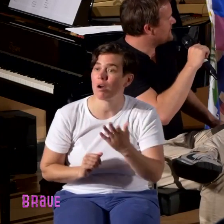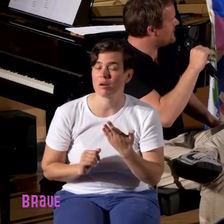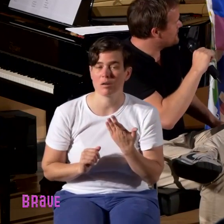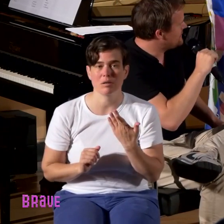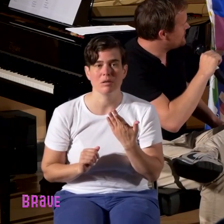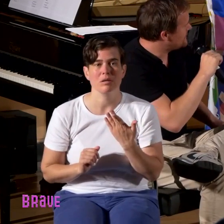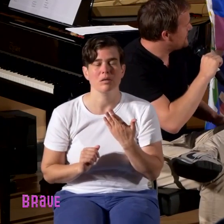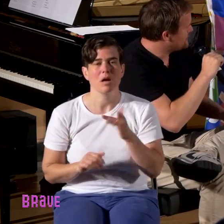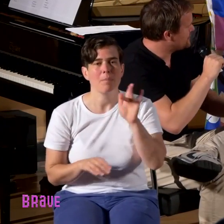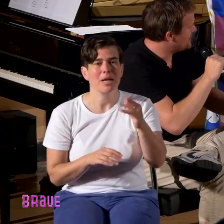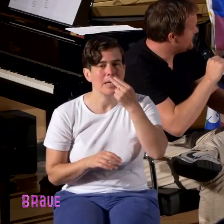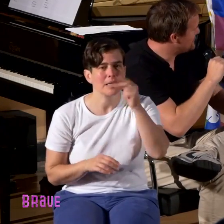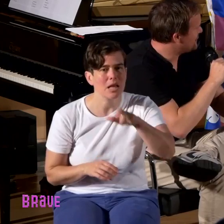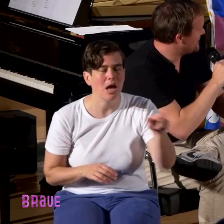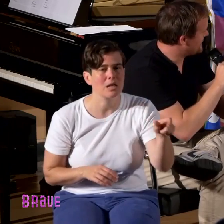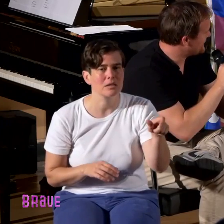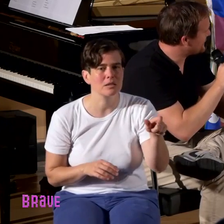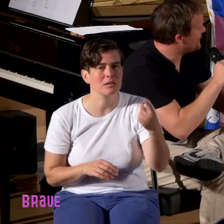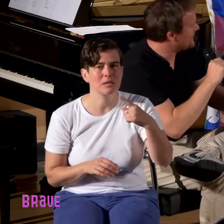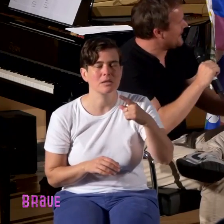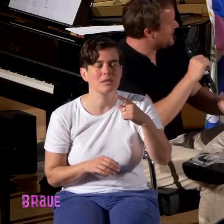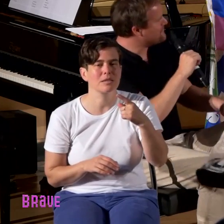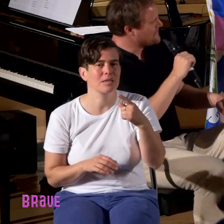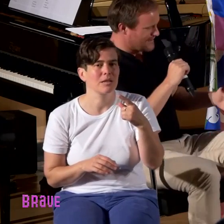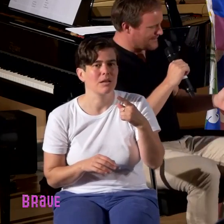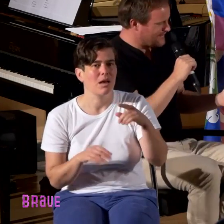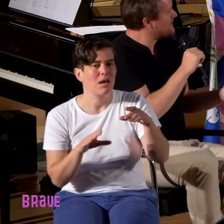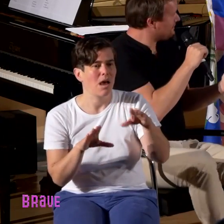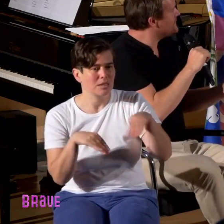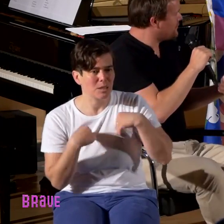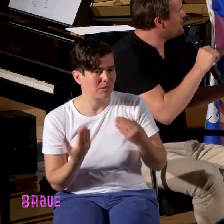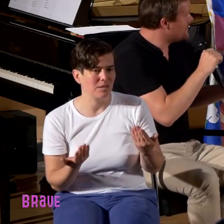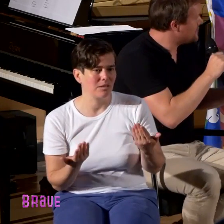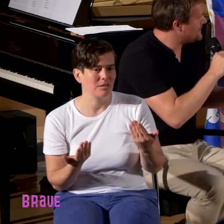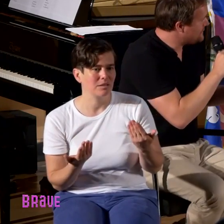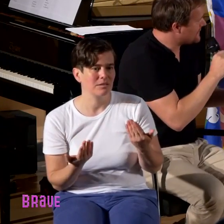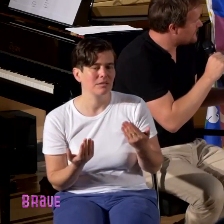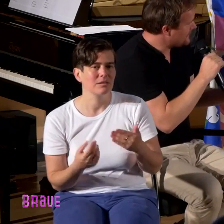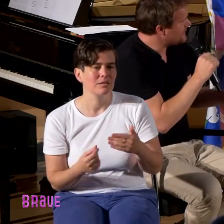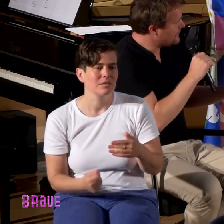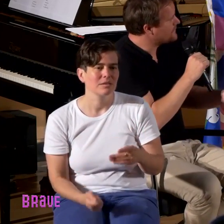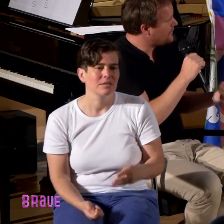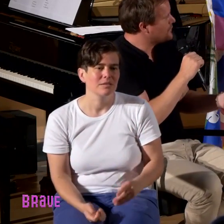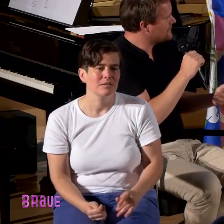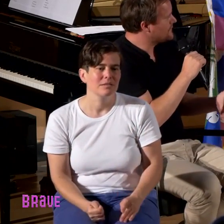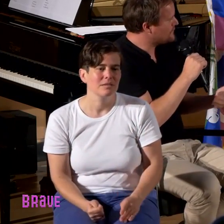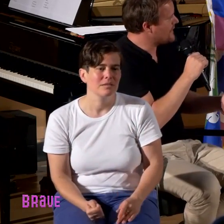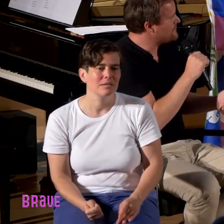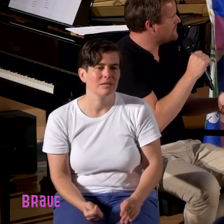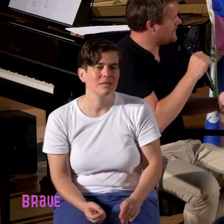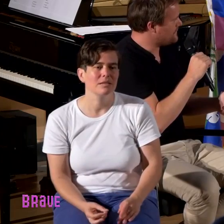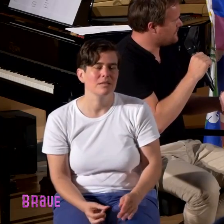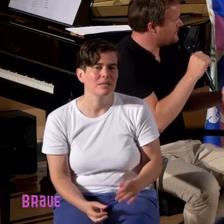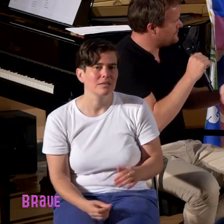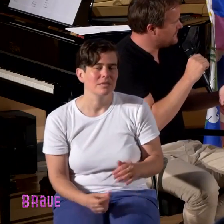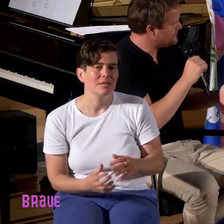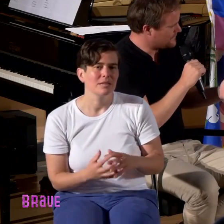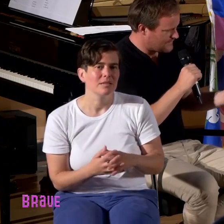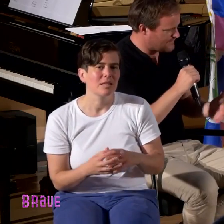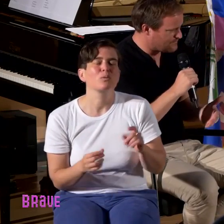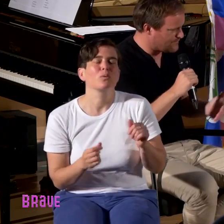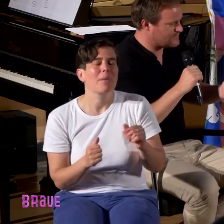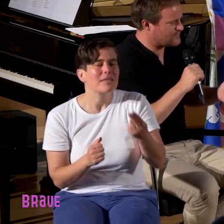aber gegen Nazis seid ihr ja total intolerant. Also das sind Vorwürfe, mit denen wir tatsächlich manchmal auch zu kämpfen haben, weil